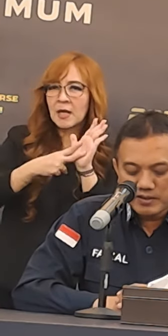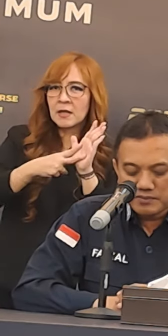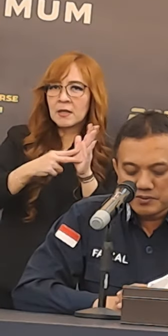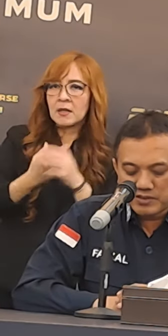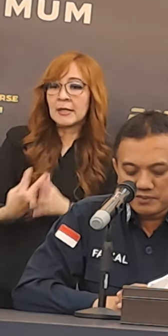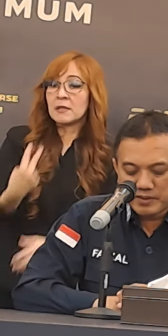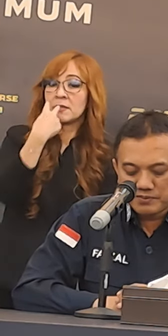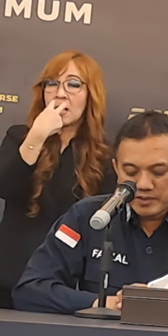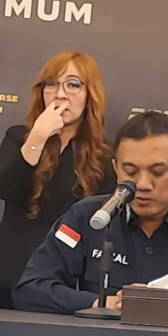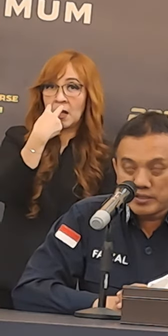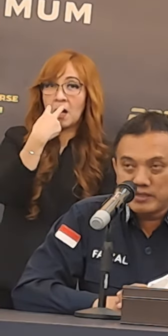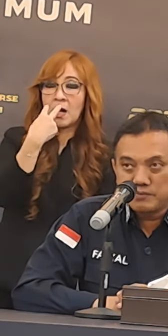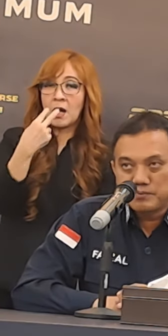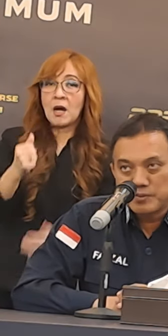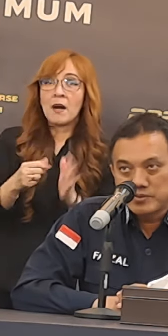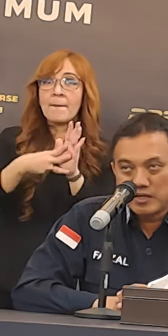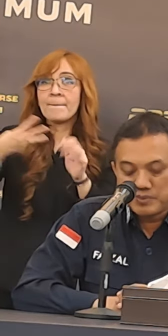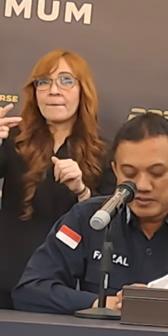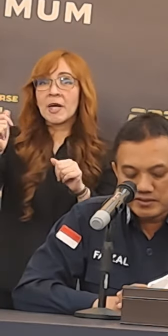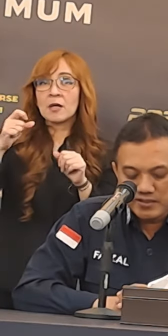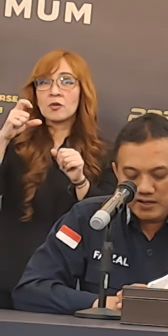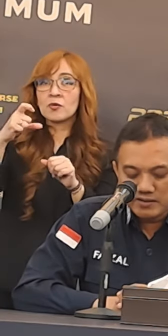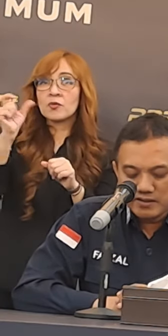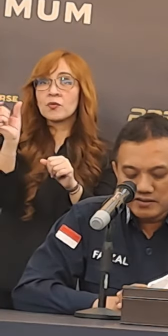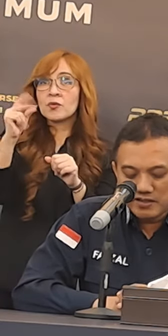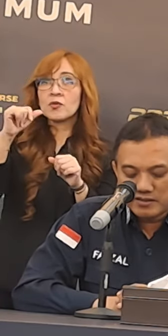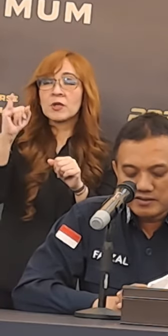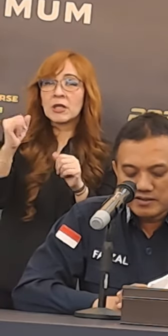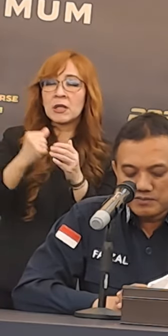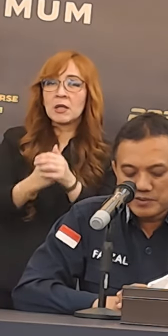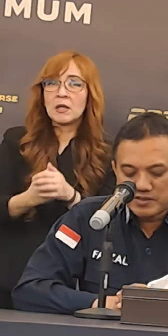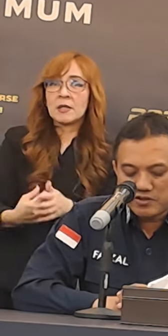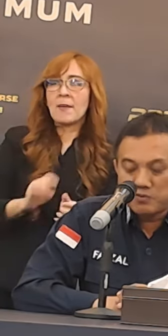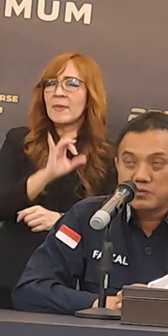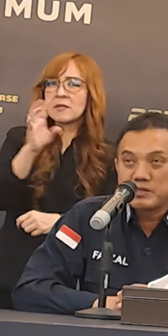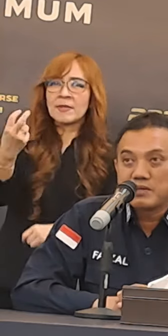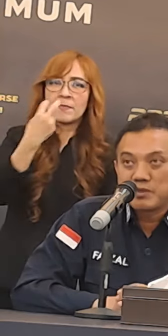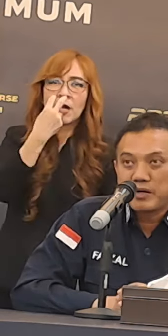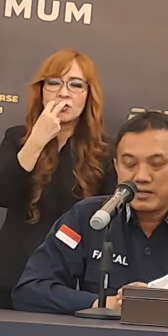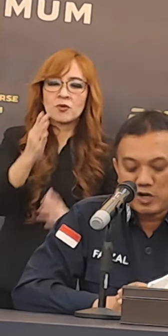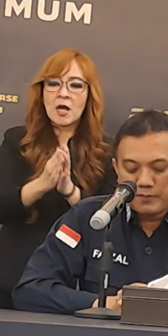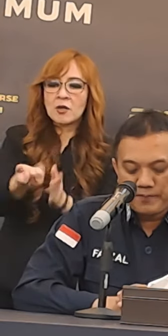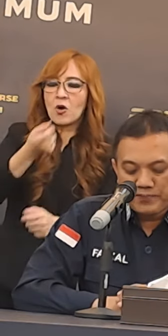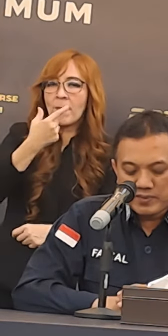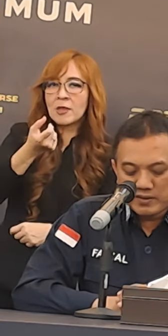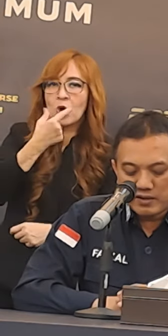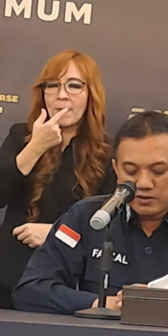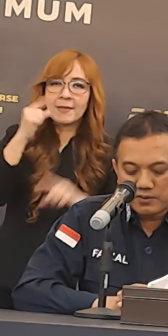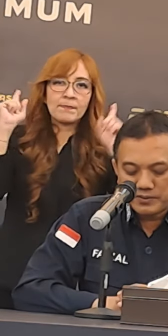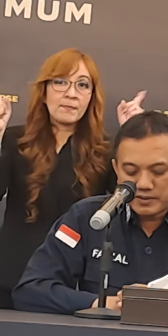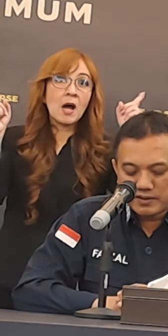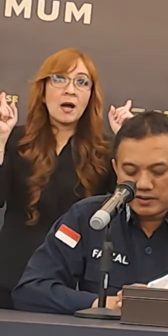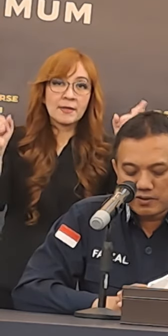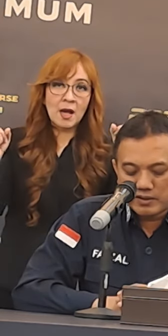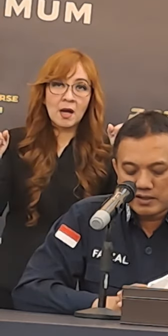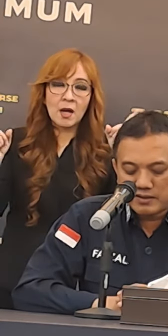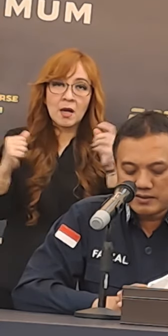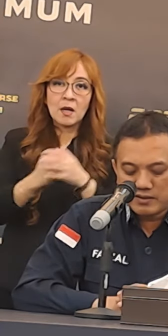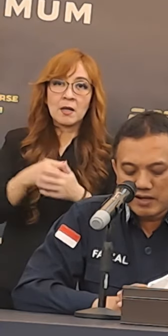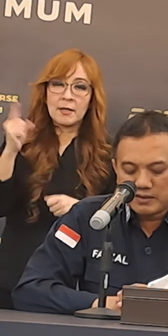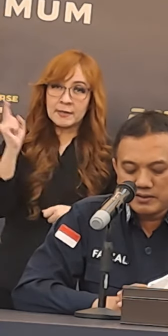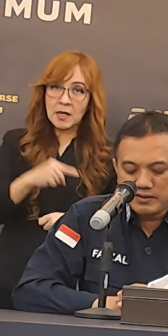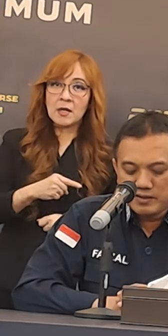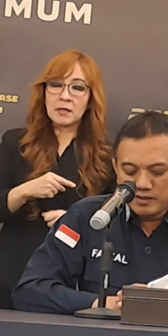sianida, pemeriksaan merkuri, pemeriksaan pestisida dan pemeriksaan obat-obatan berbahaya dari